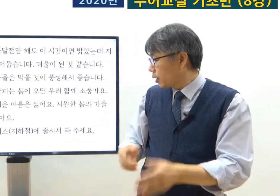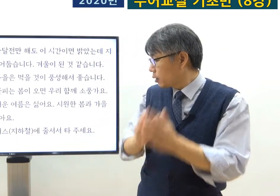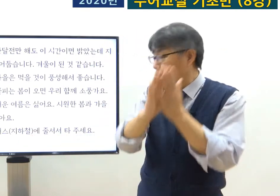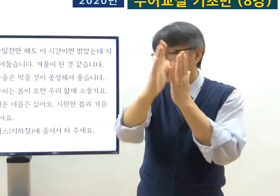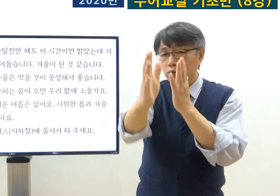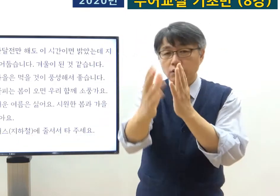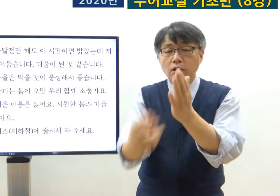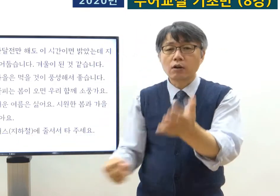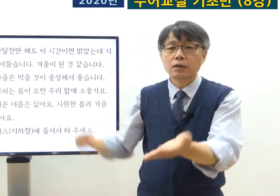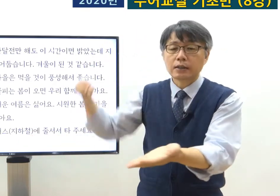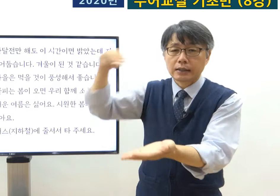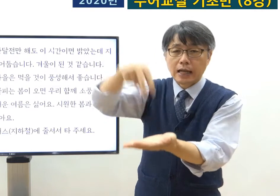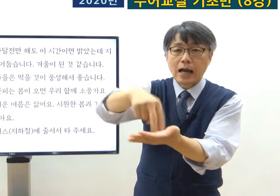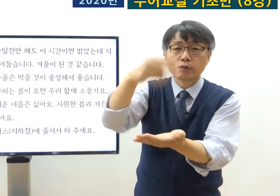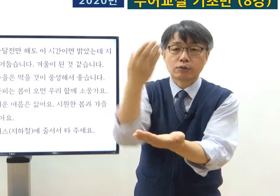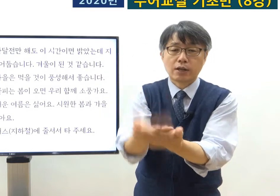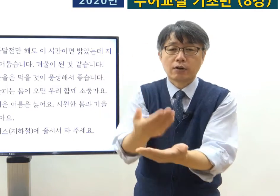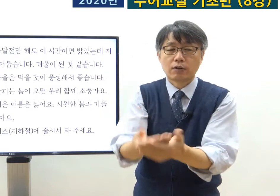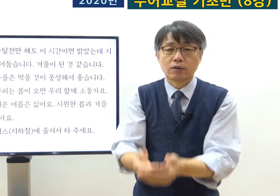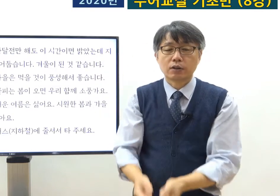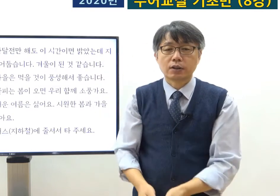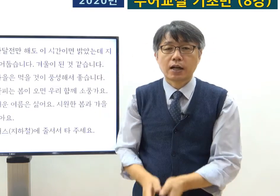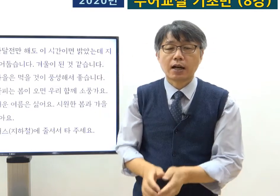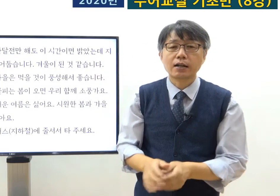버스에 줄 서서 타주세요. 자,